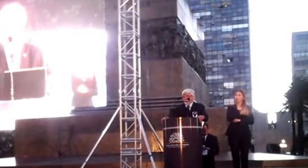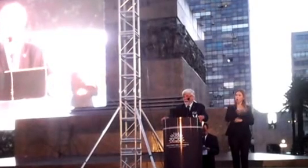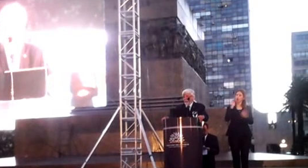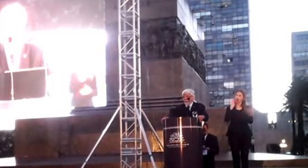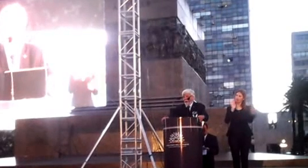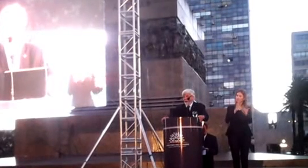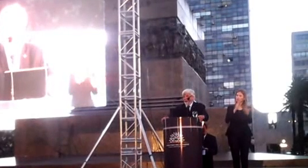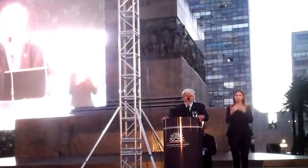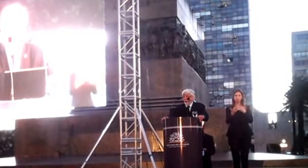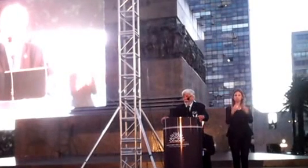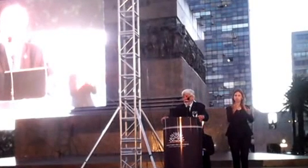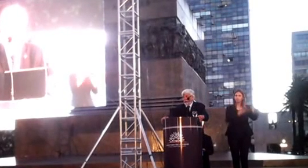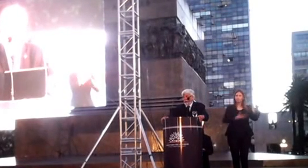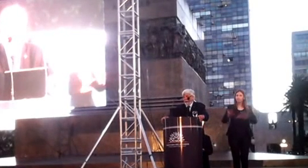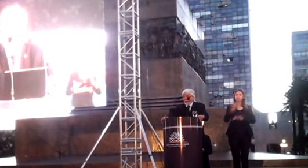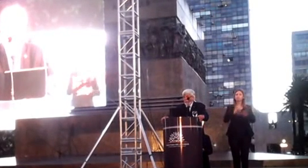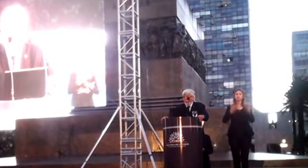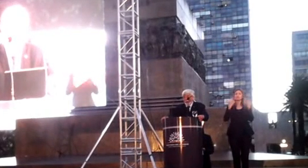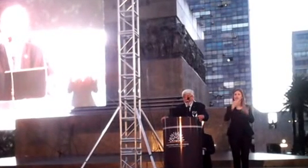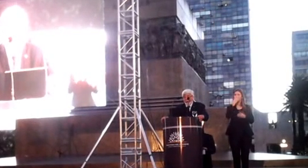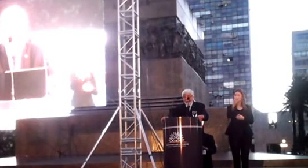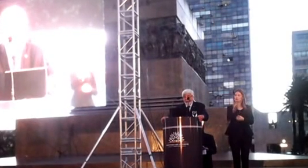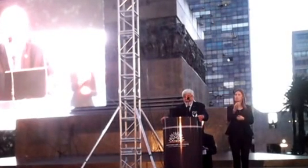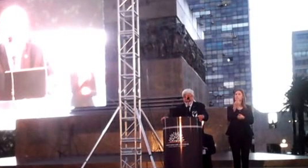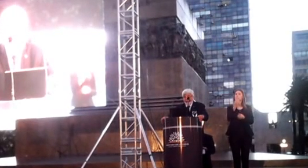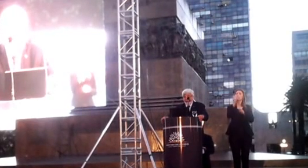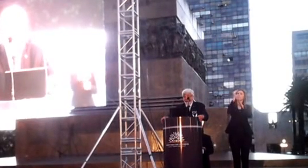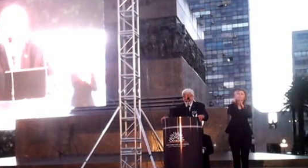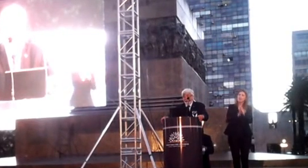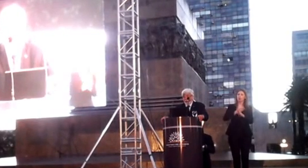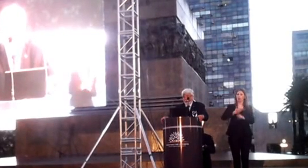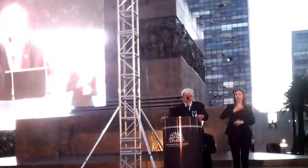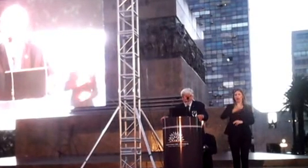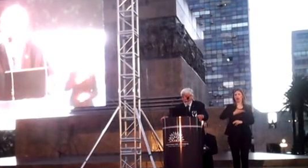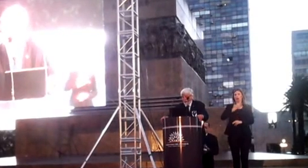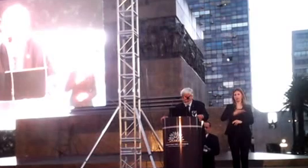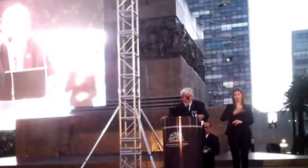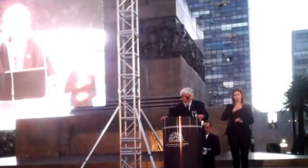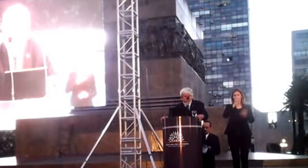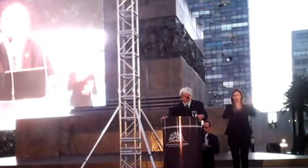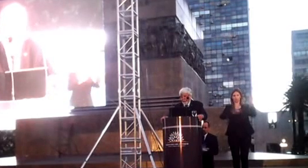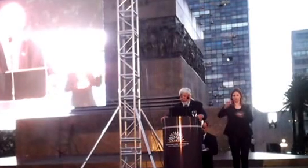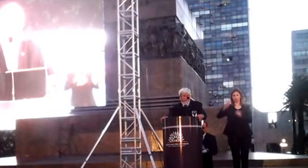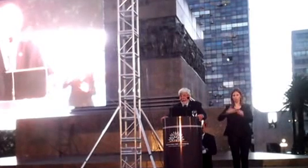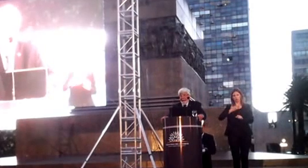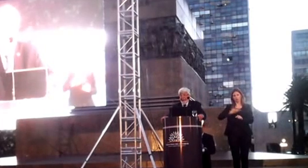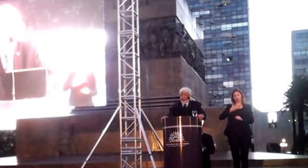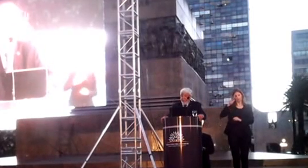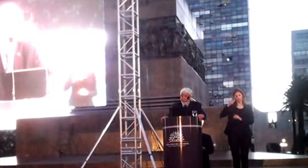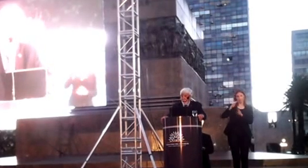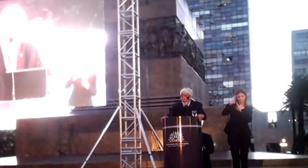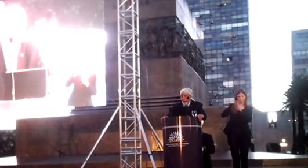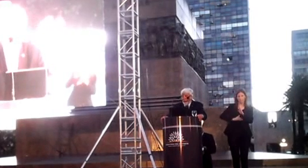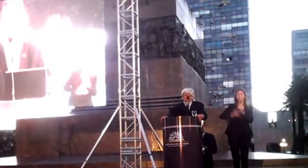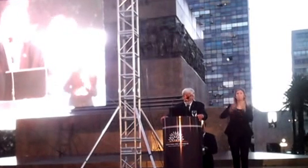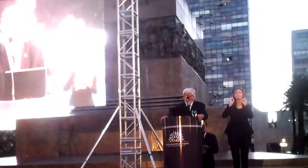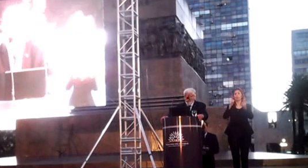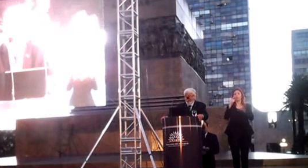atención, que se traduce en un menor índice de quejas por parte de la ciudadanía. También es